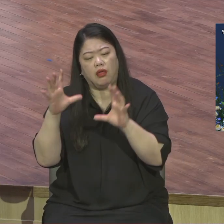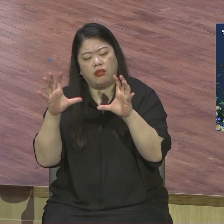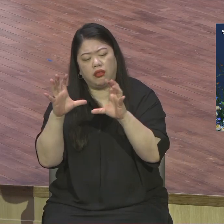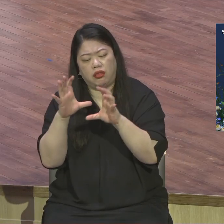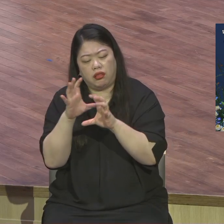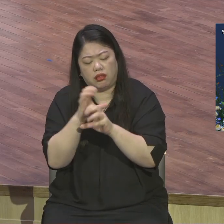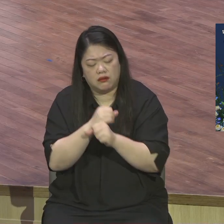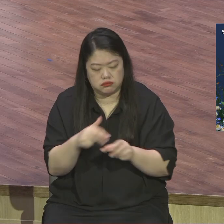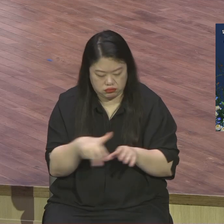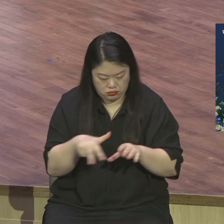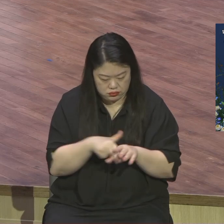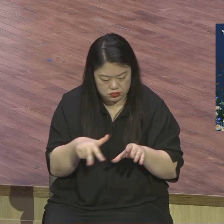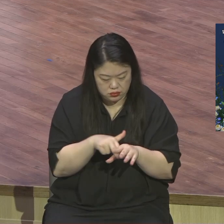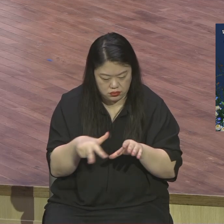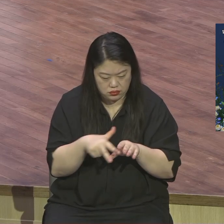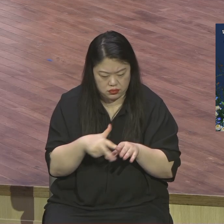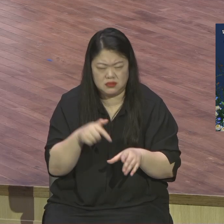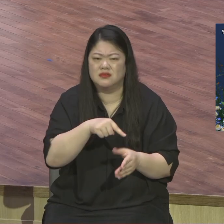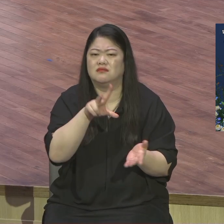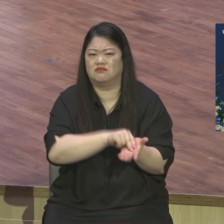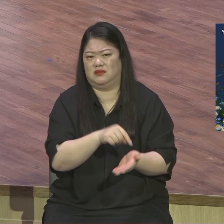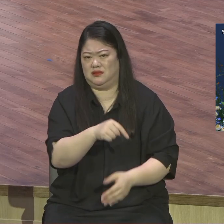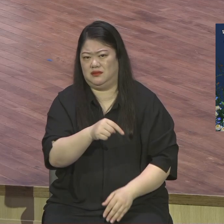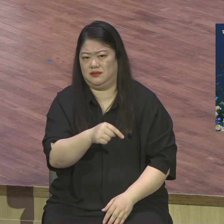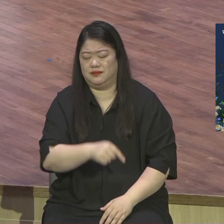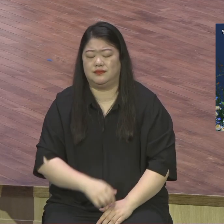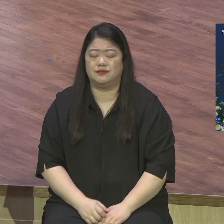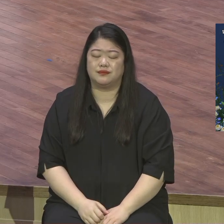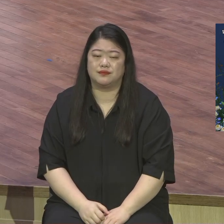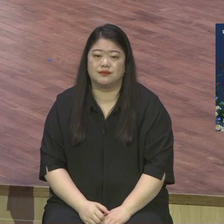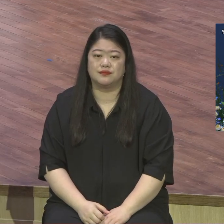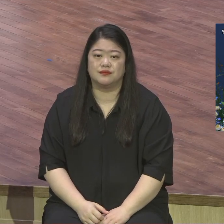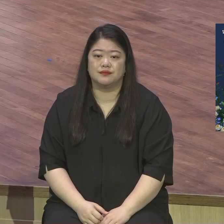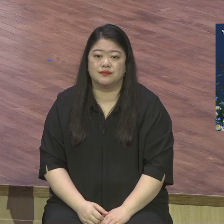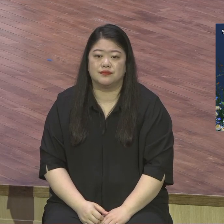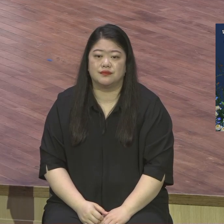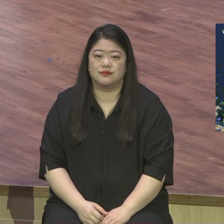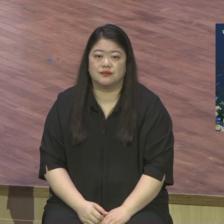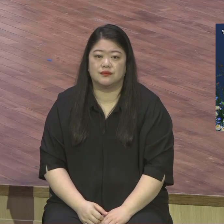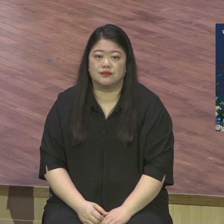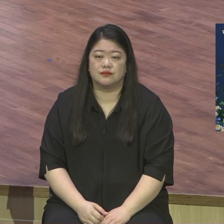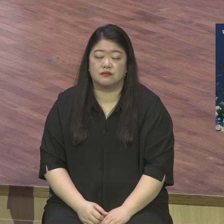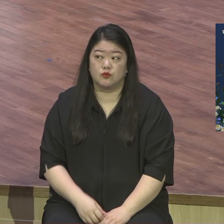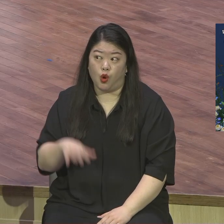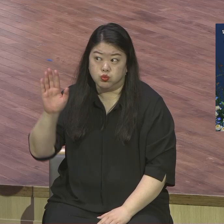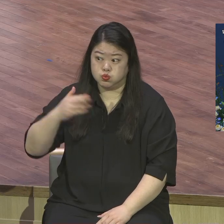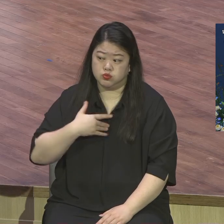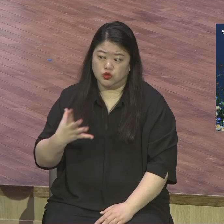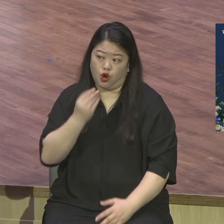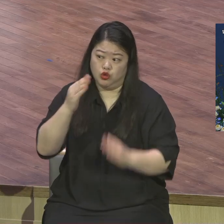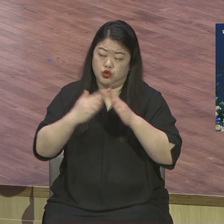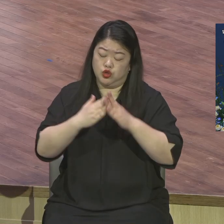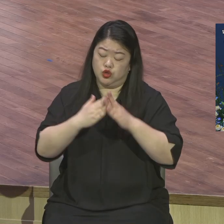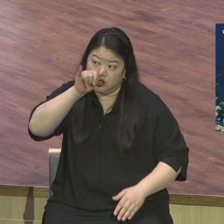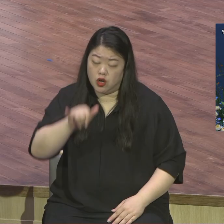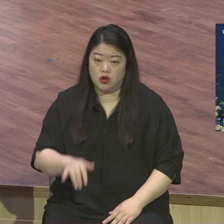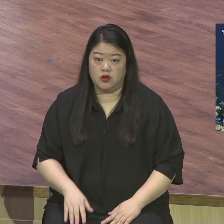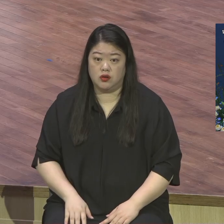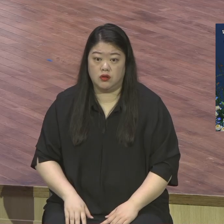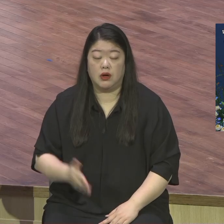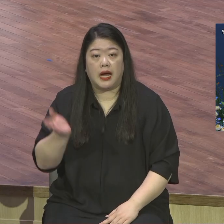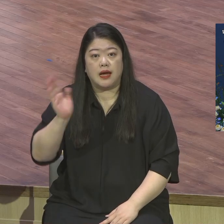성전의 건물이 중요한 것이 아니에요. 성전이 성전의 기능을 제대로 감방해야 할